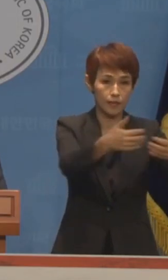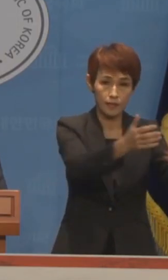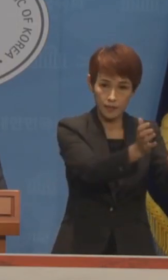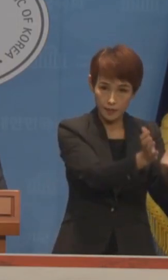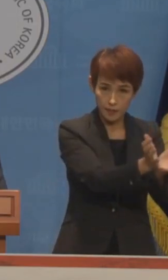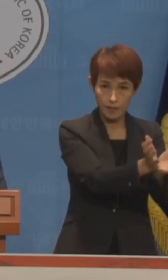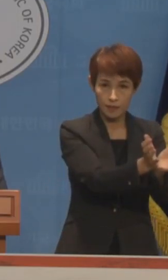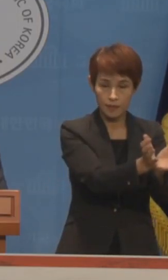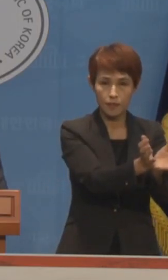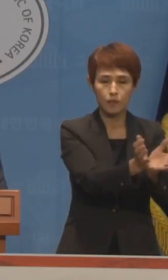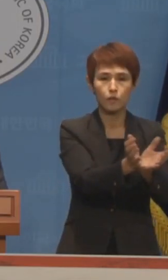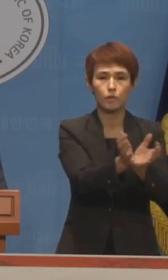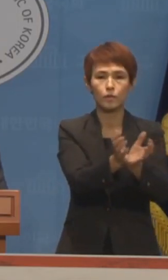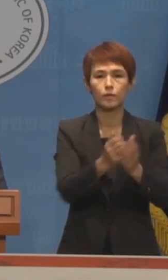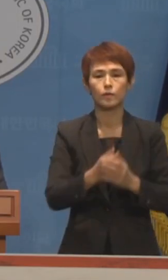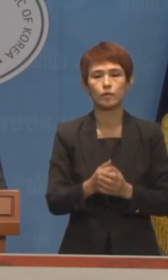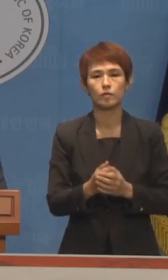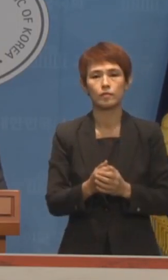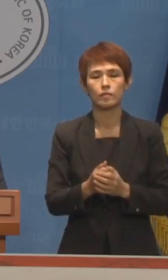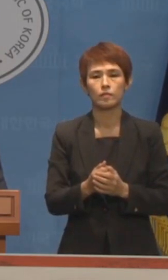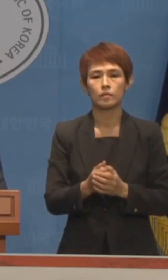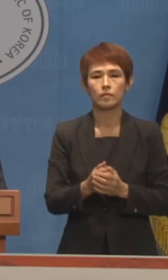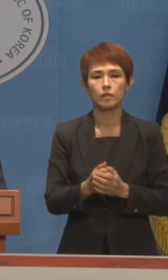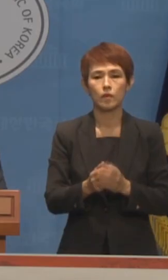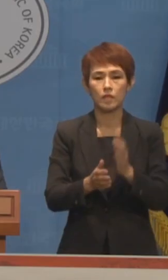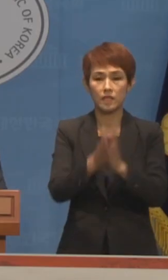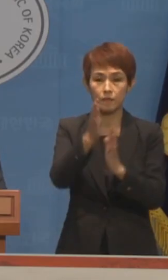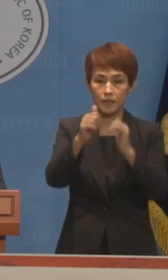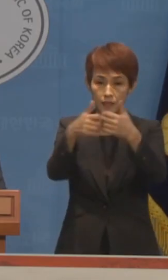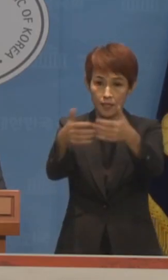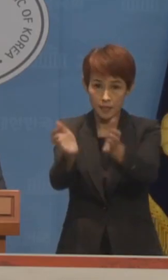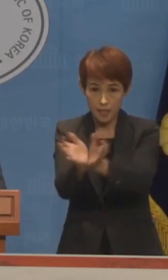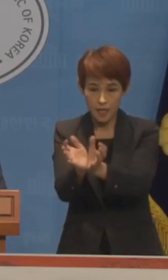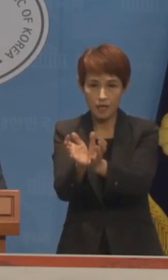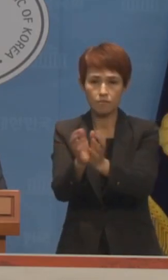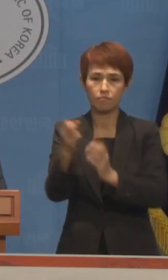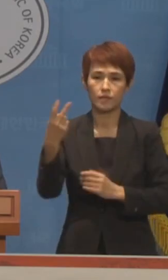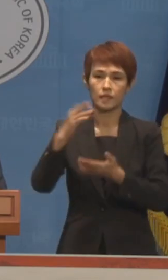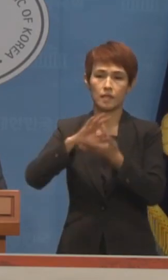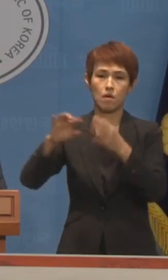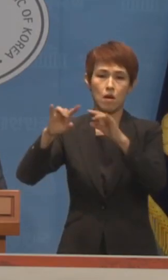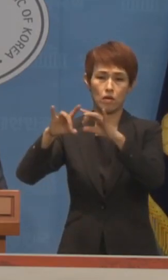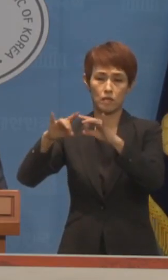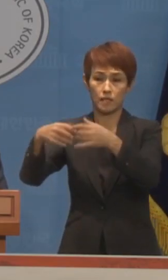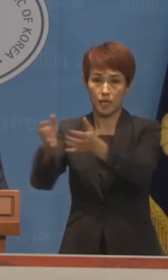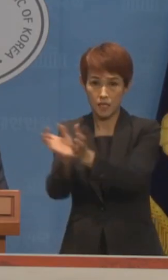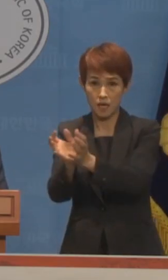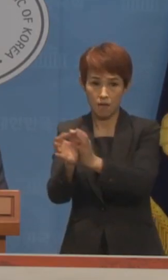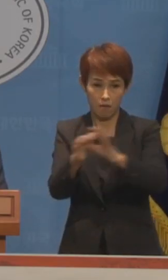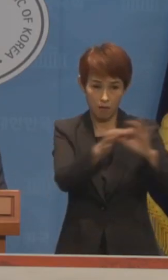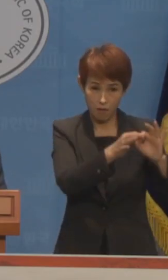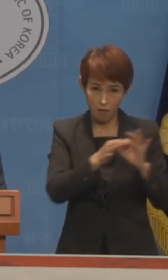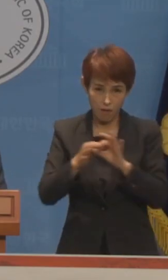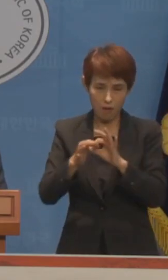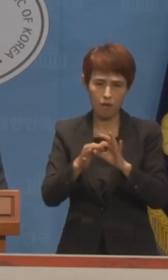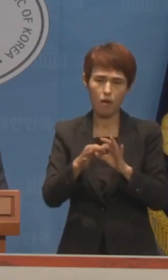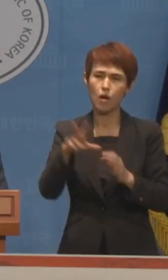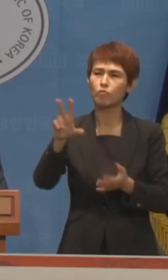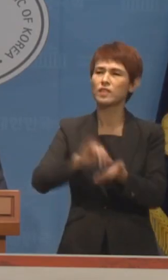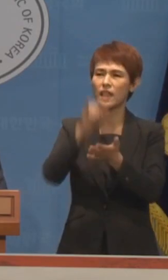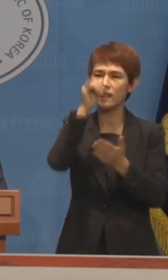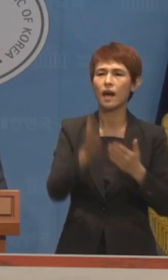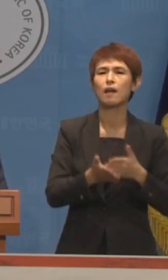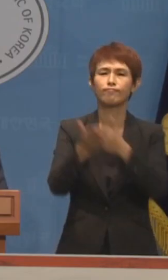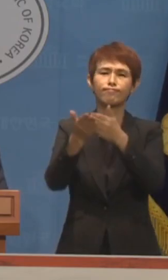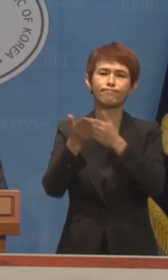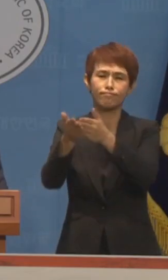그리고 원전 주변에 있는 시민단체들, 재생에너지 관련한 단체들이 끊임없이 문제 제기를 해왔습니다만 전혀 아랑곳하지 않은